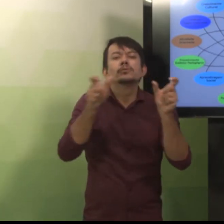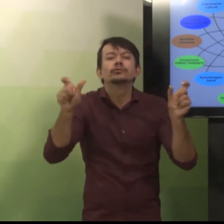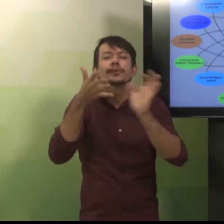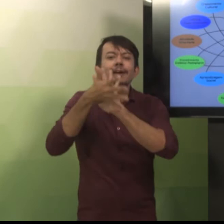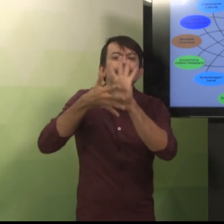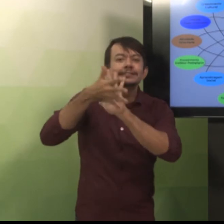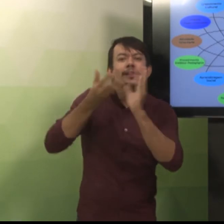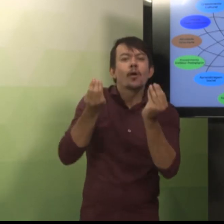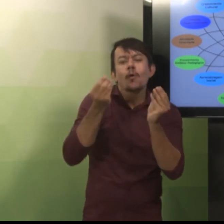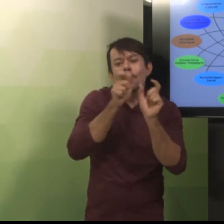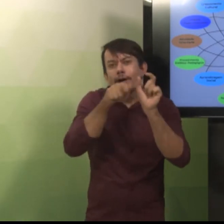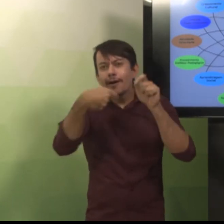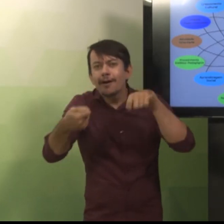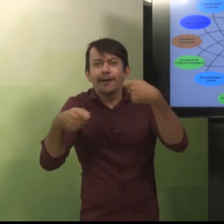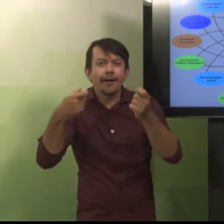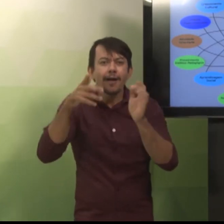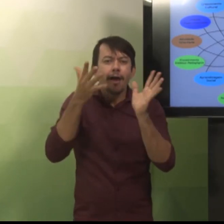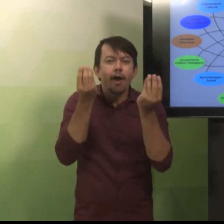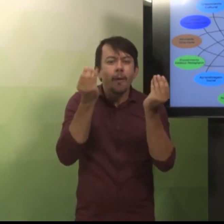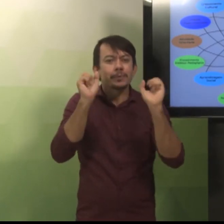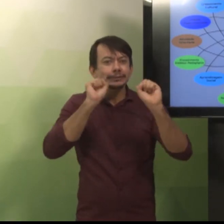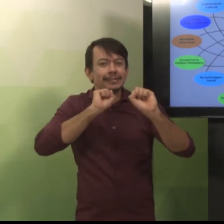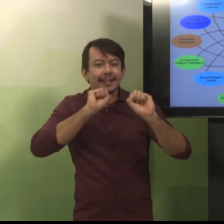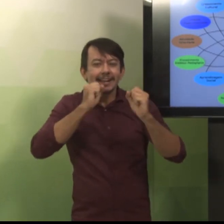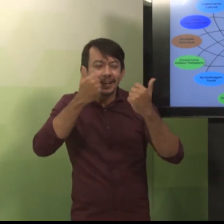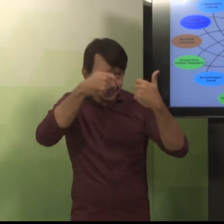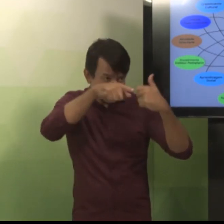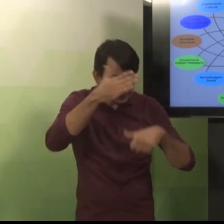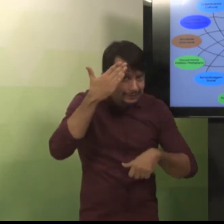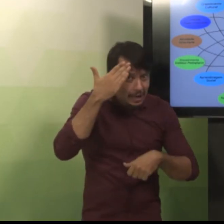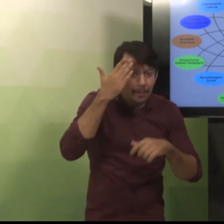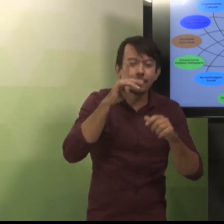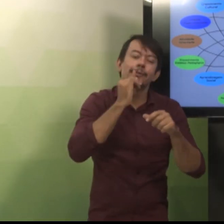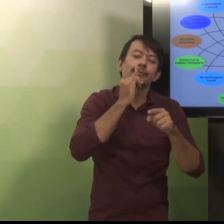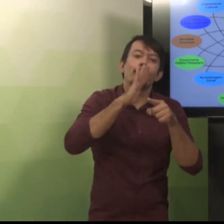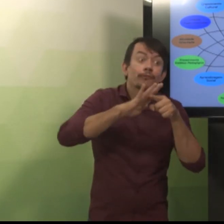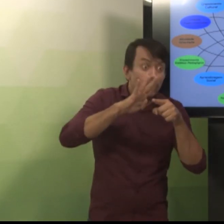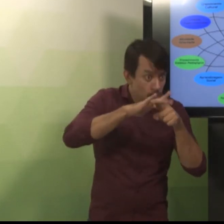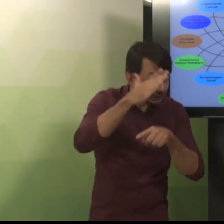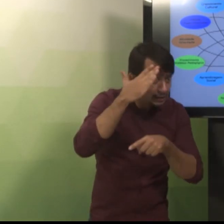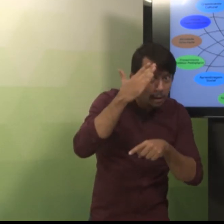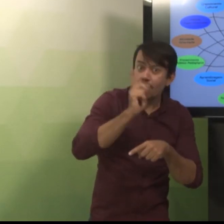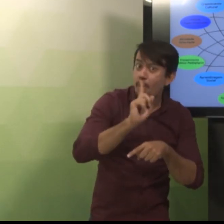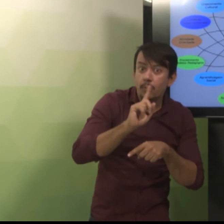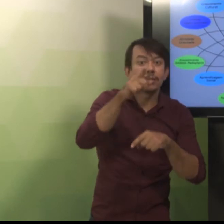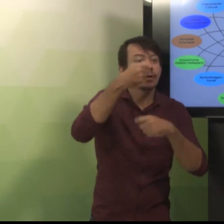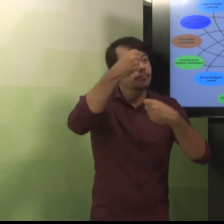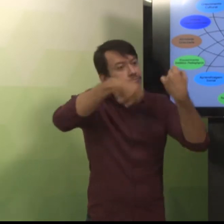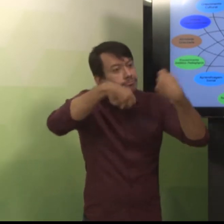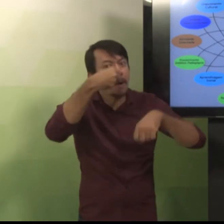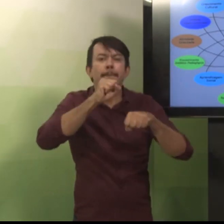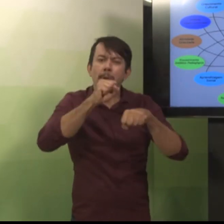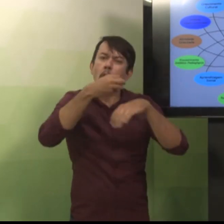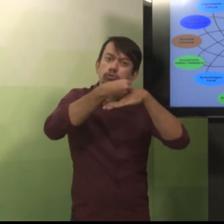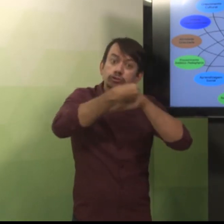Sobre a sintaxe da língua de sinais, sobre os sinais. Eu posso perguntar se ele sabe. Você conhece fonologia? Caso não, eu